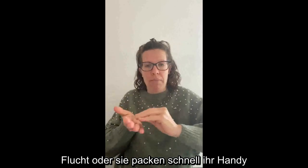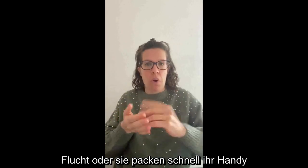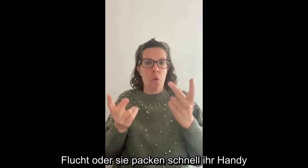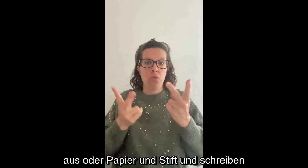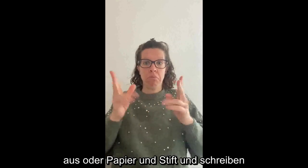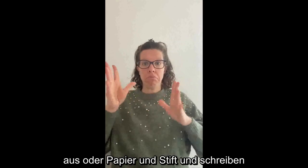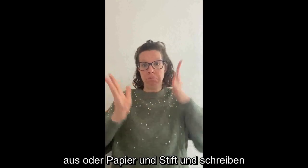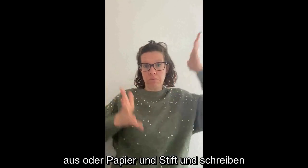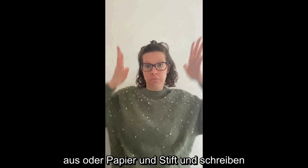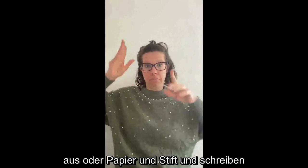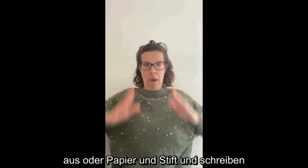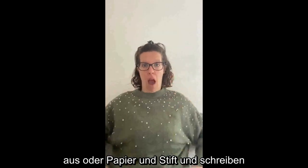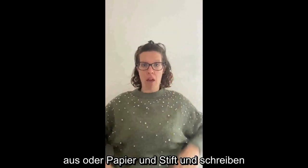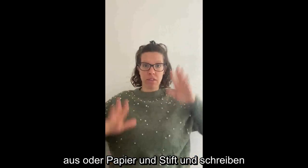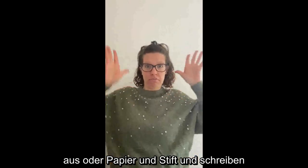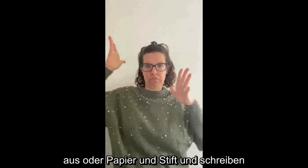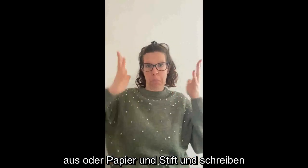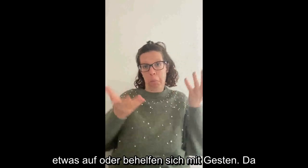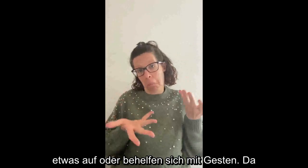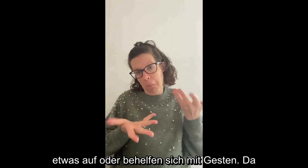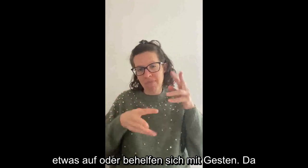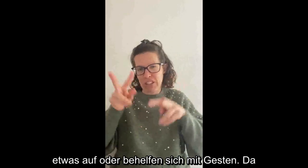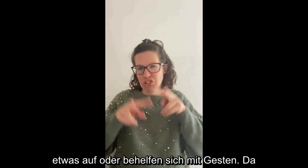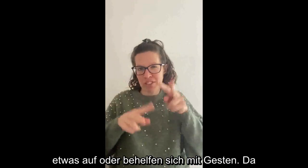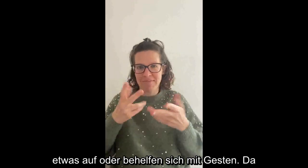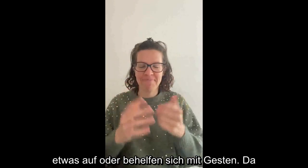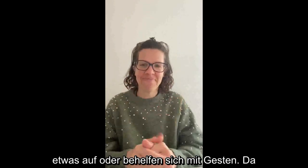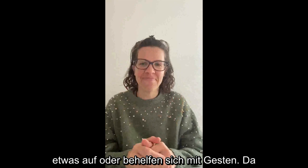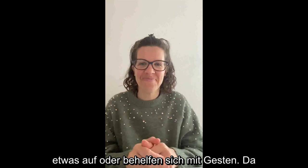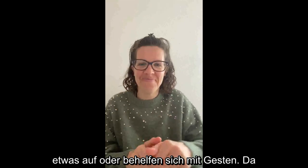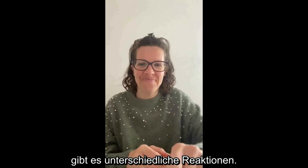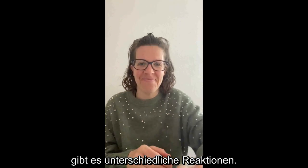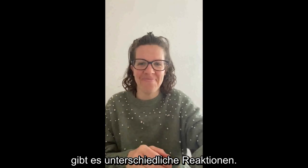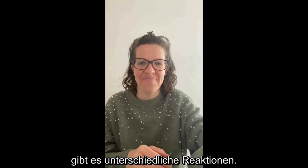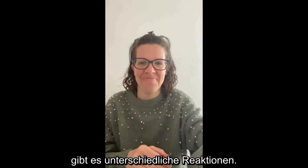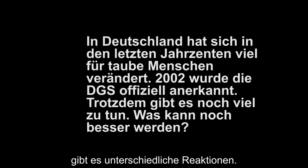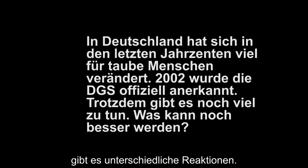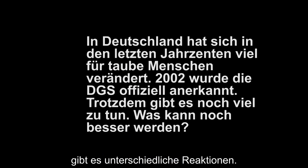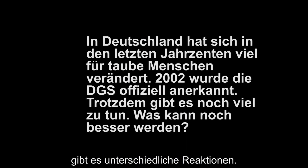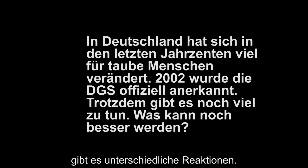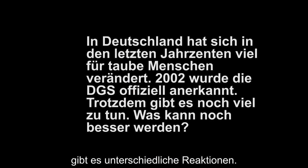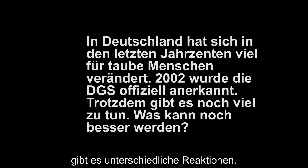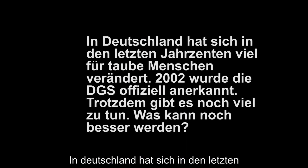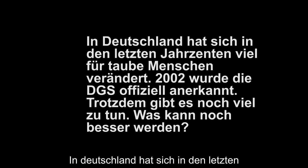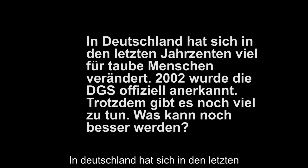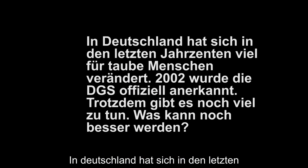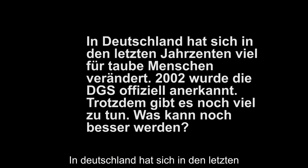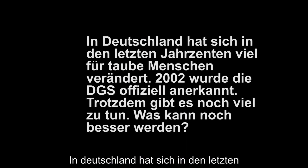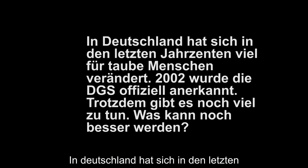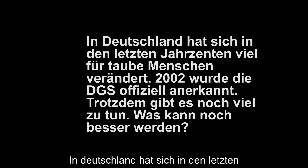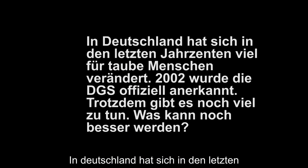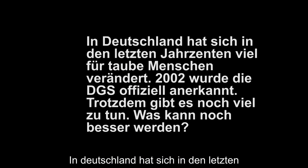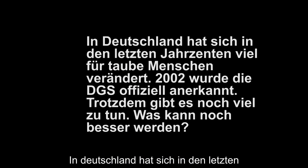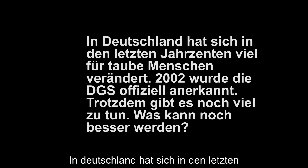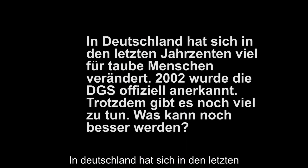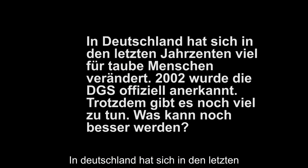sie packen schnell ihr Handy aus und Papier und Stift und schreiben auf oder behelfen sich mit Gesten da gibt es unterschiedliche Reaktionen in Deutschland hat sich in den